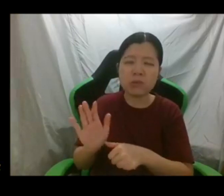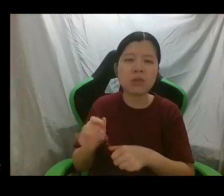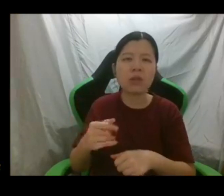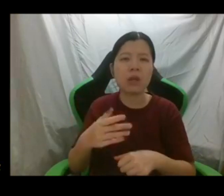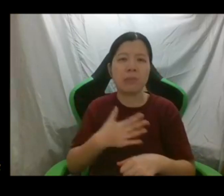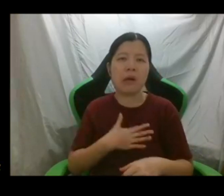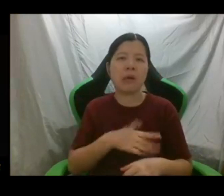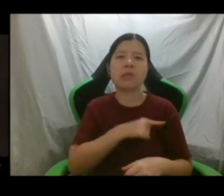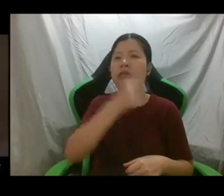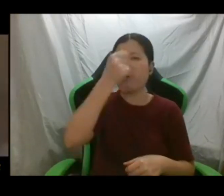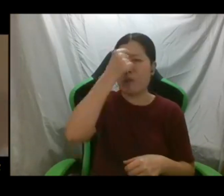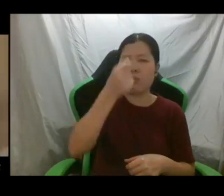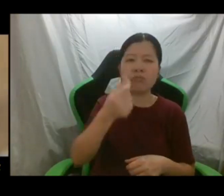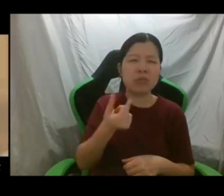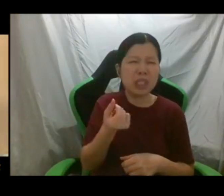煩。